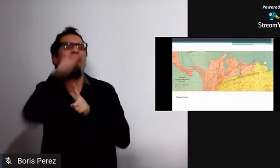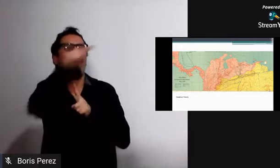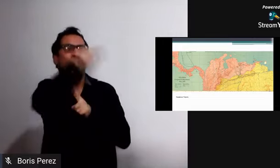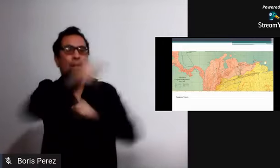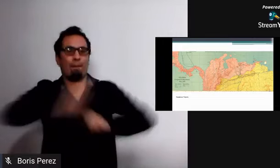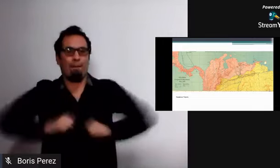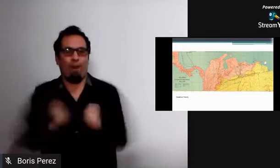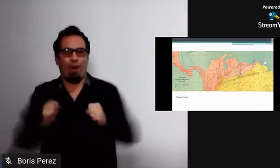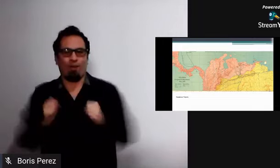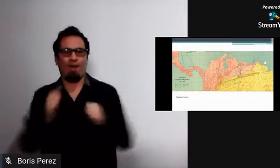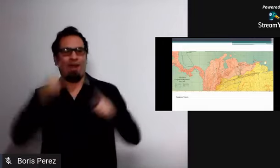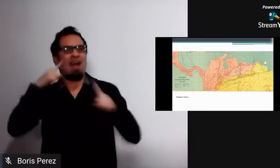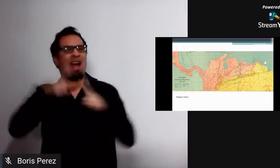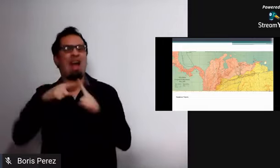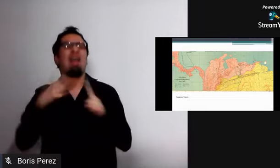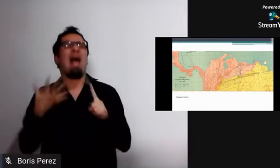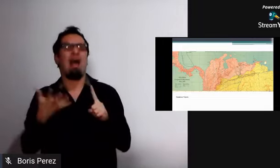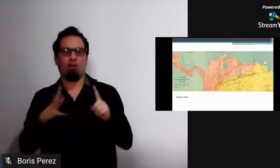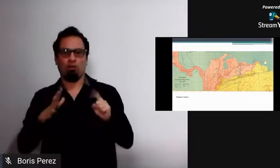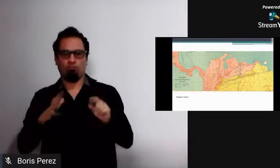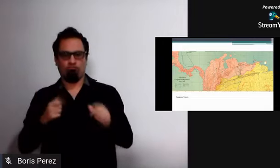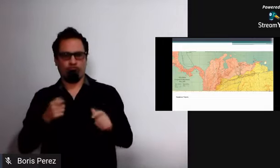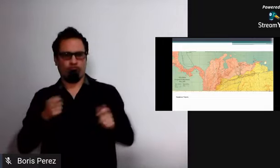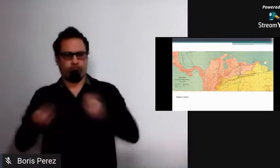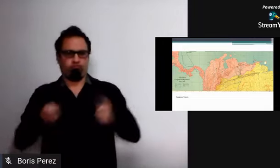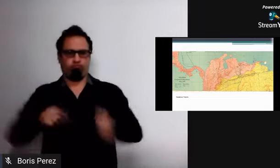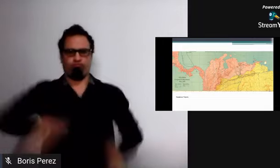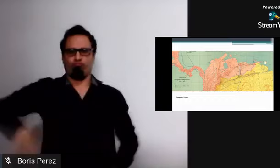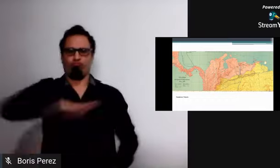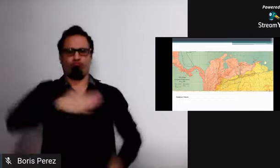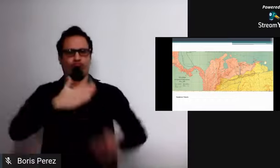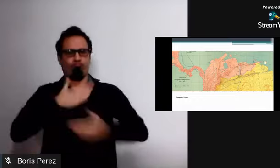retenidos, llevados a la cárcel.